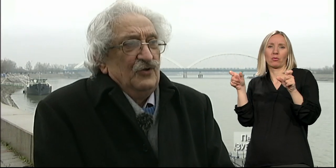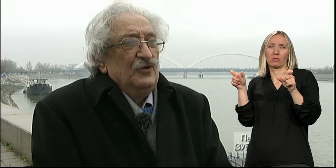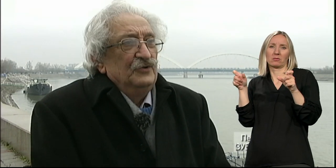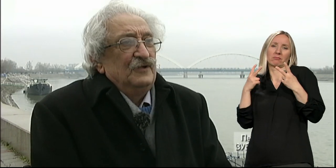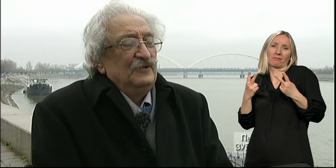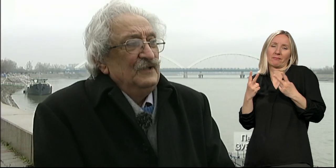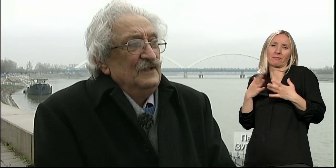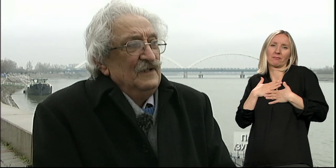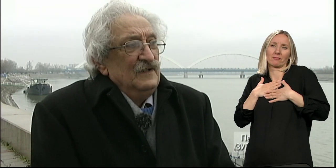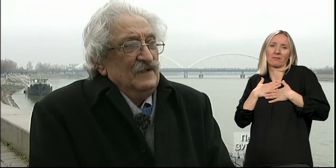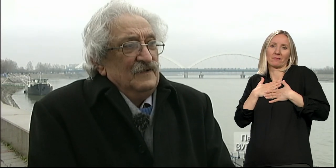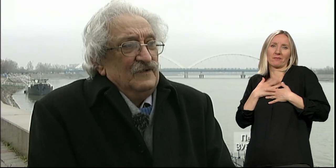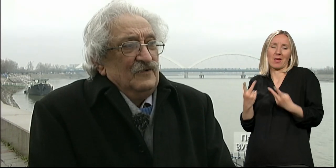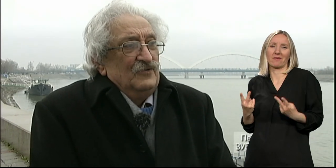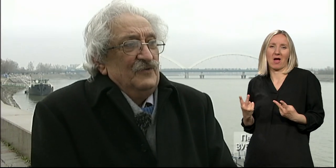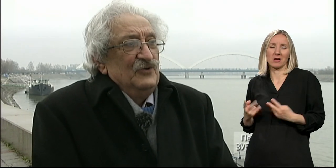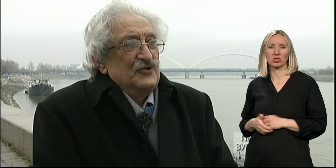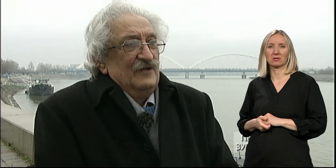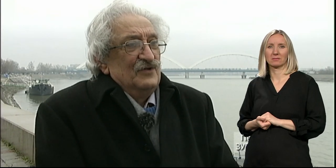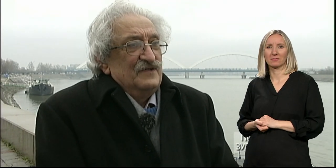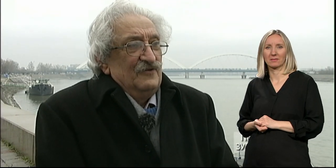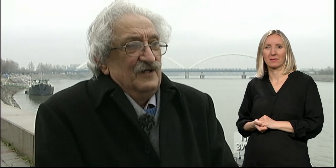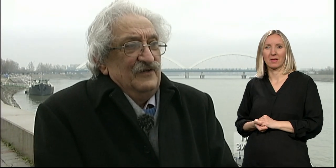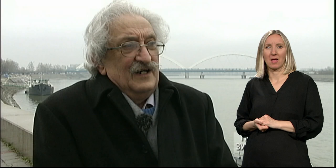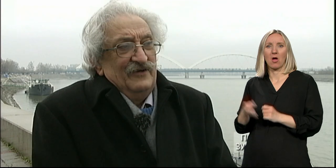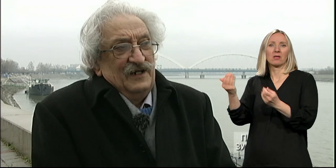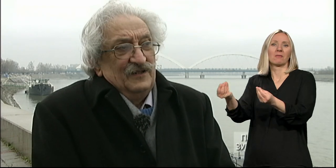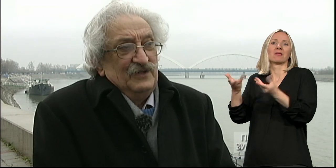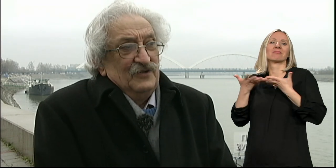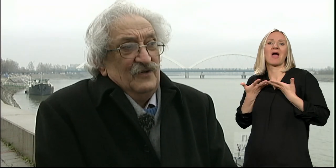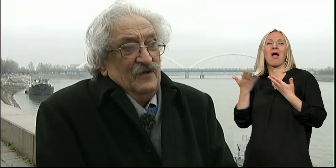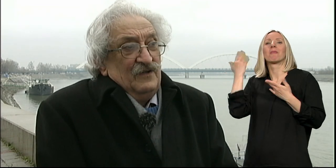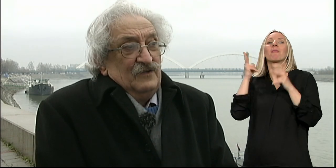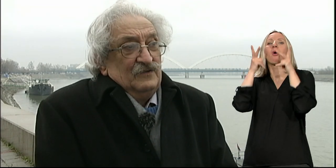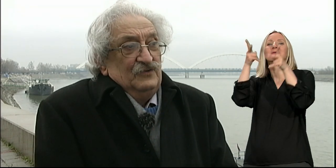dragocen broj ljudi koji mi učine Mostar onakim kakav je nekad